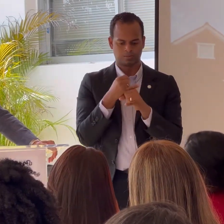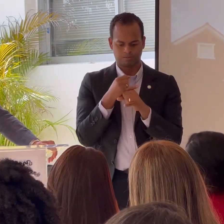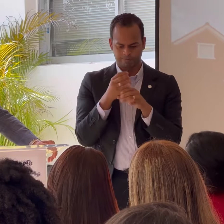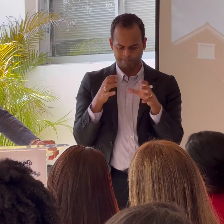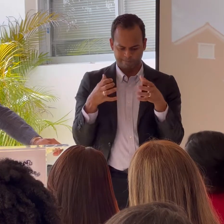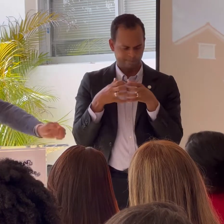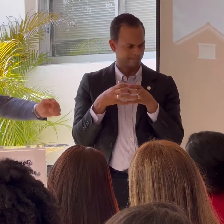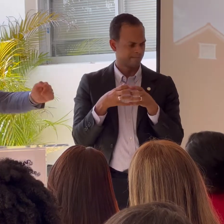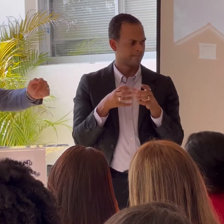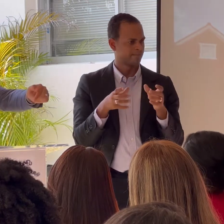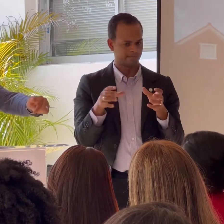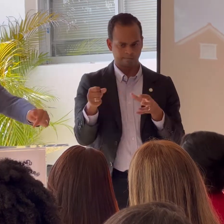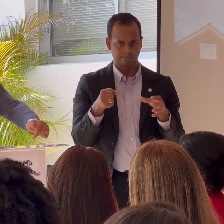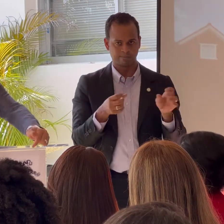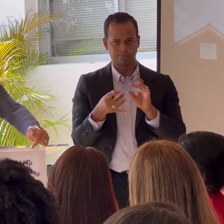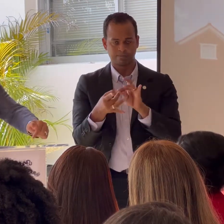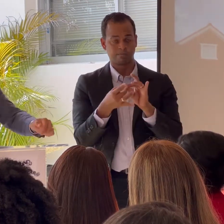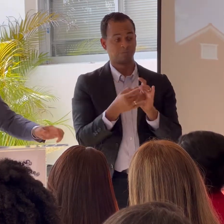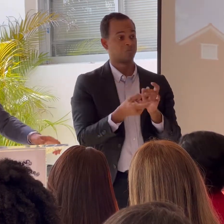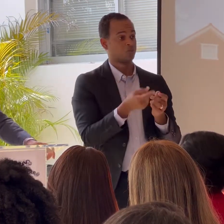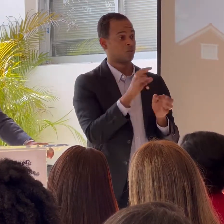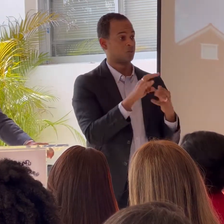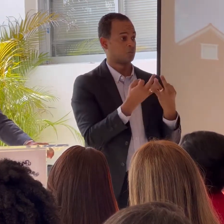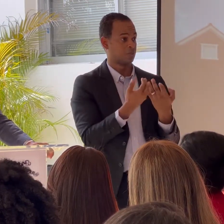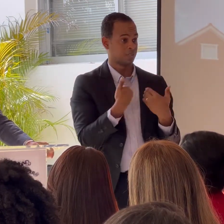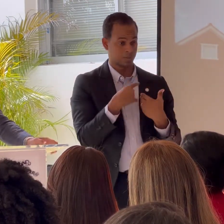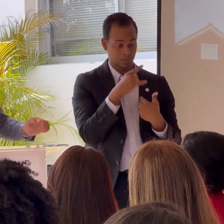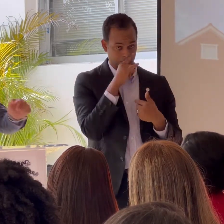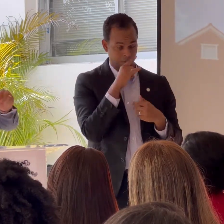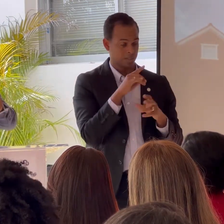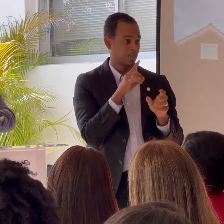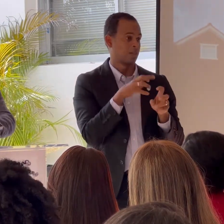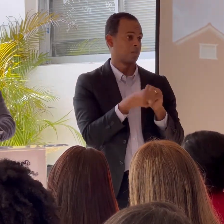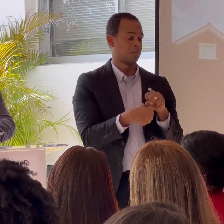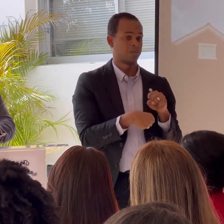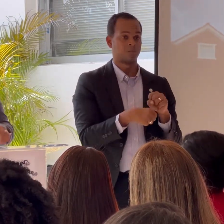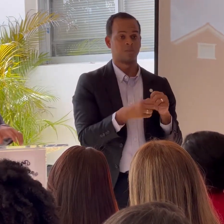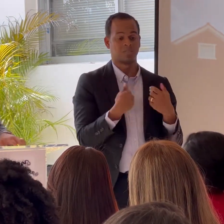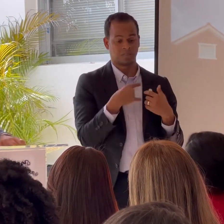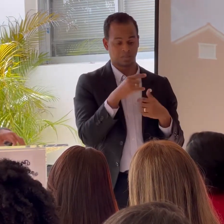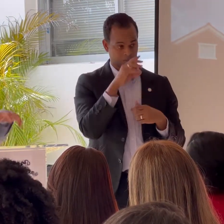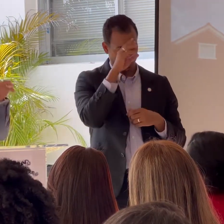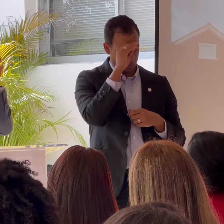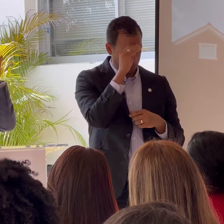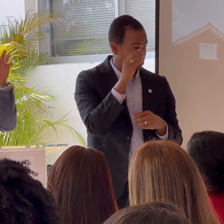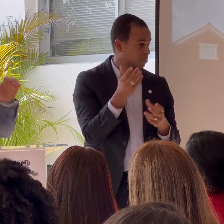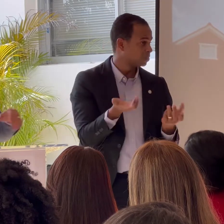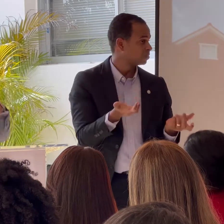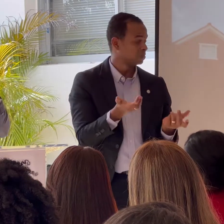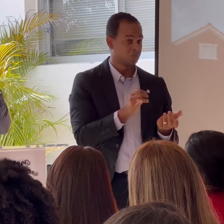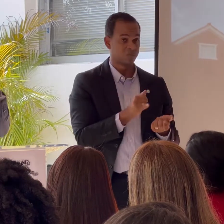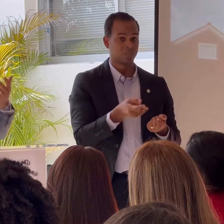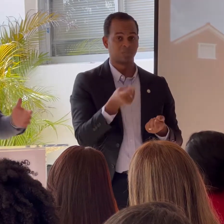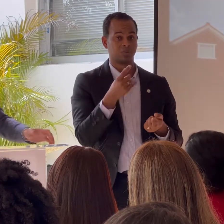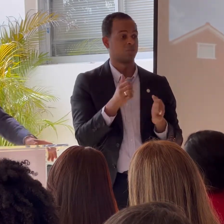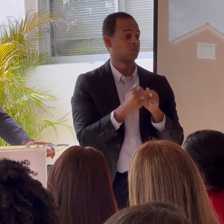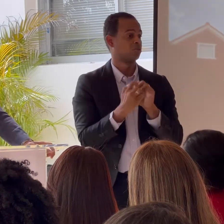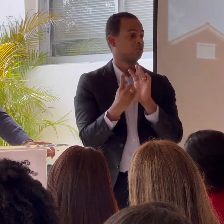porque una familia, si bien puede tener una niña abusada, puede tener un infante, puede tener un niño con una